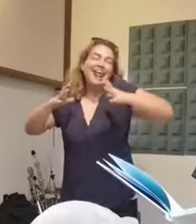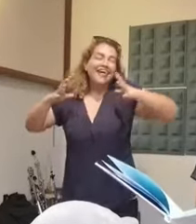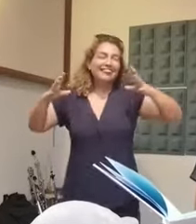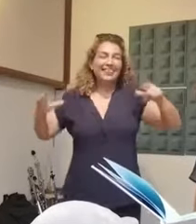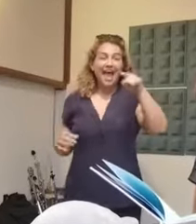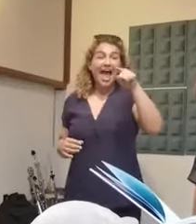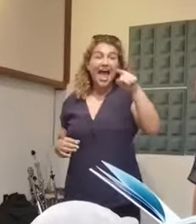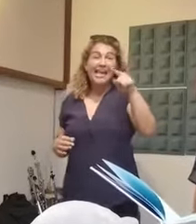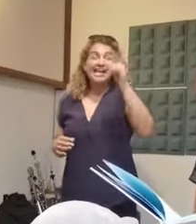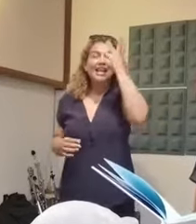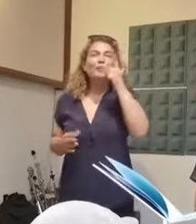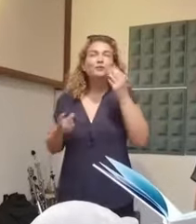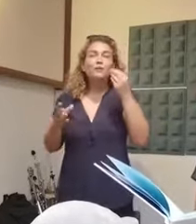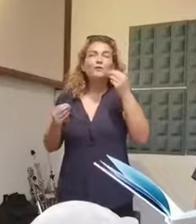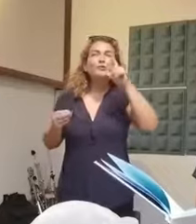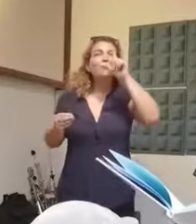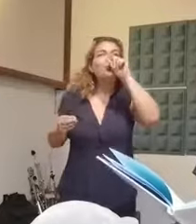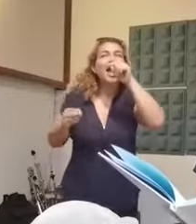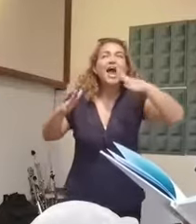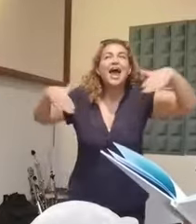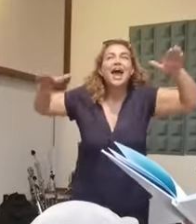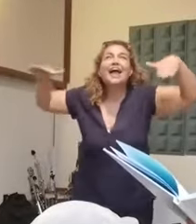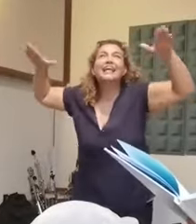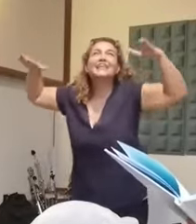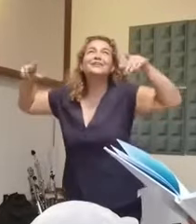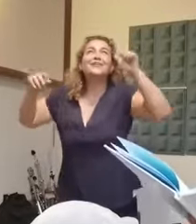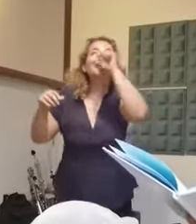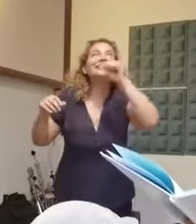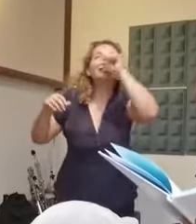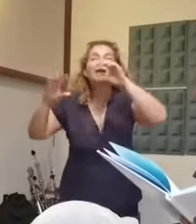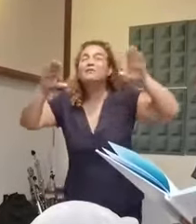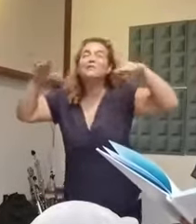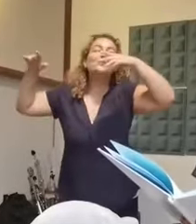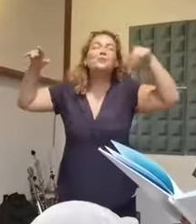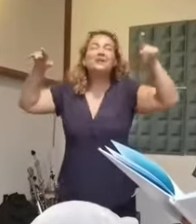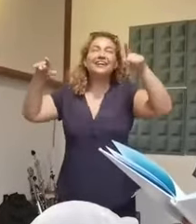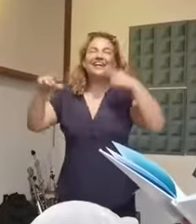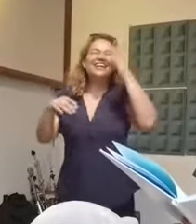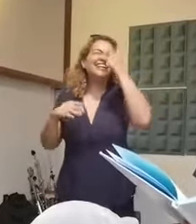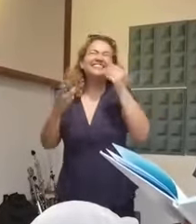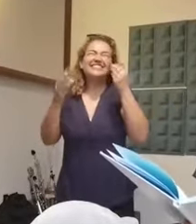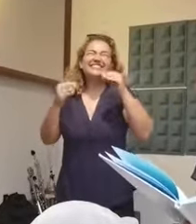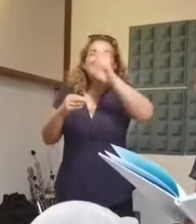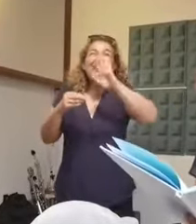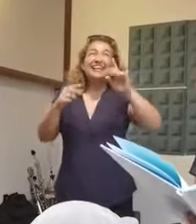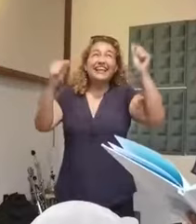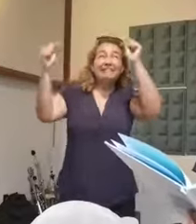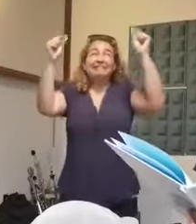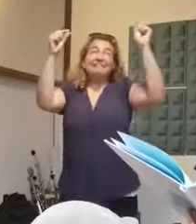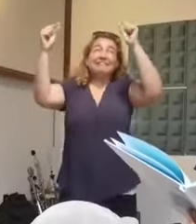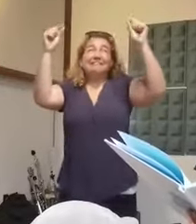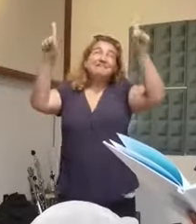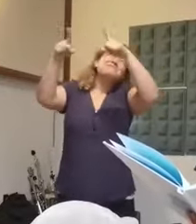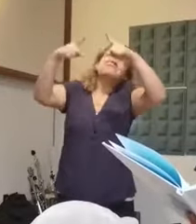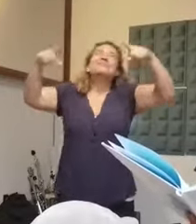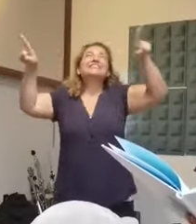Le encantaba oír a las gaviotas canturreando como músicos de orquesta que estuvieran